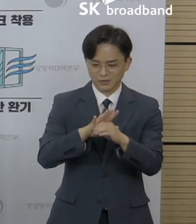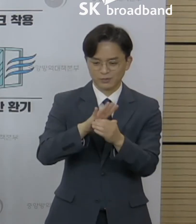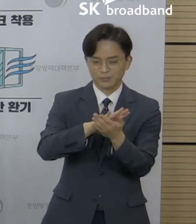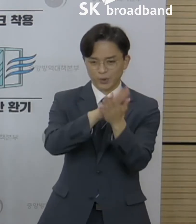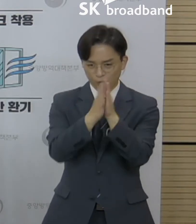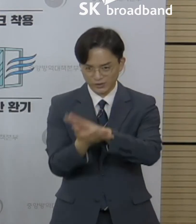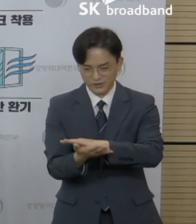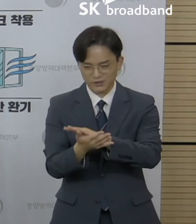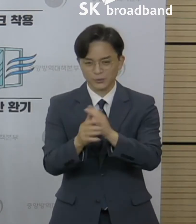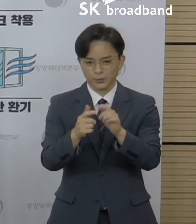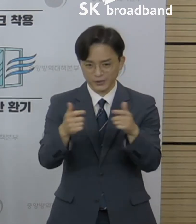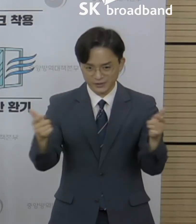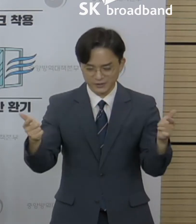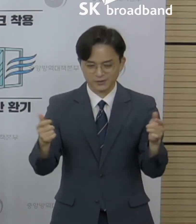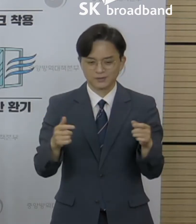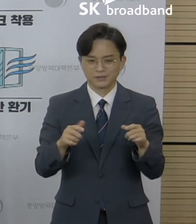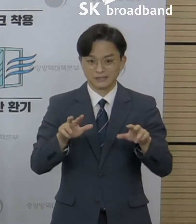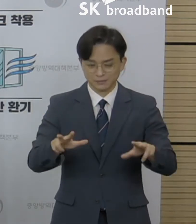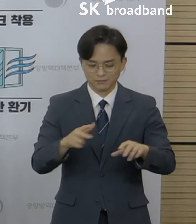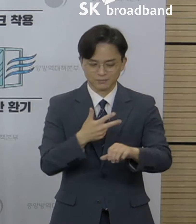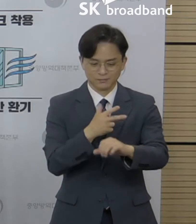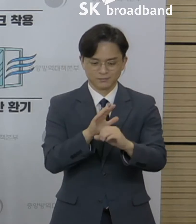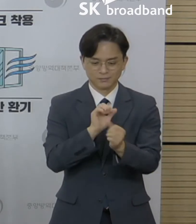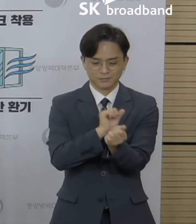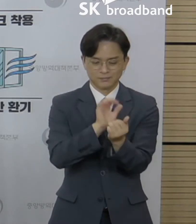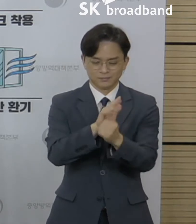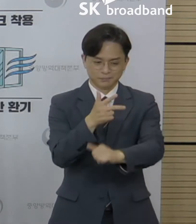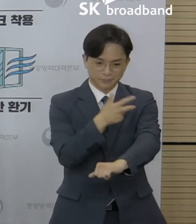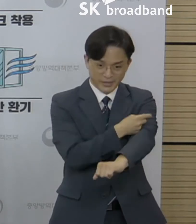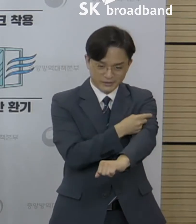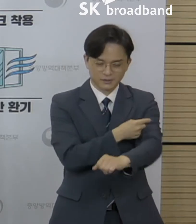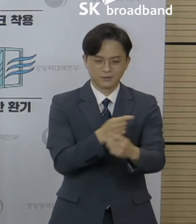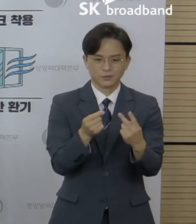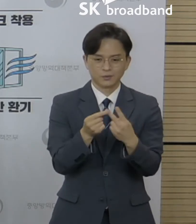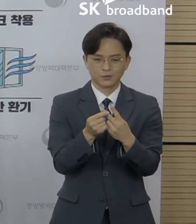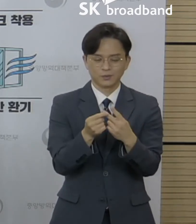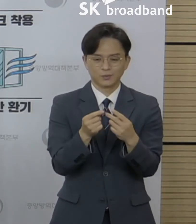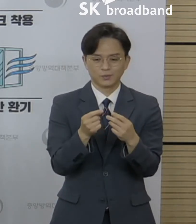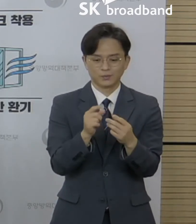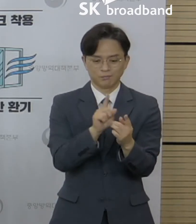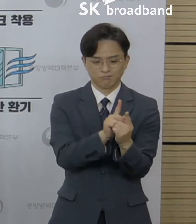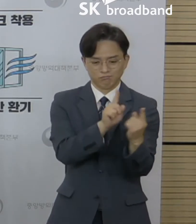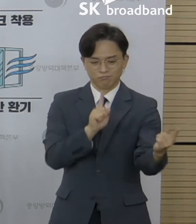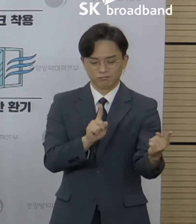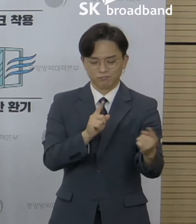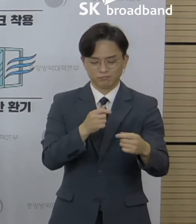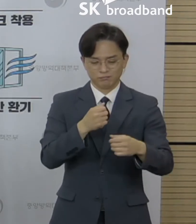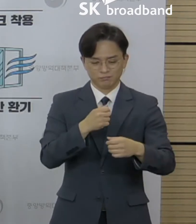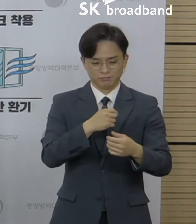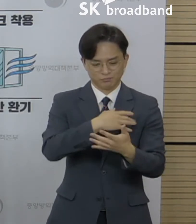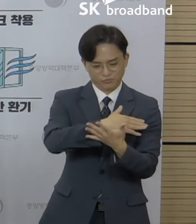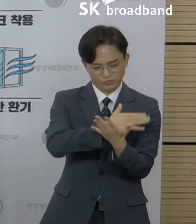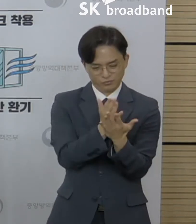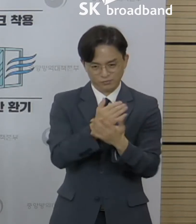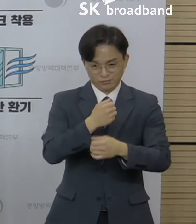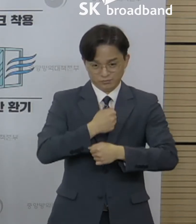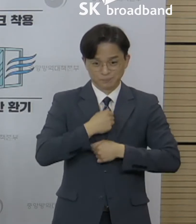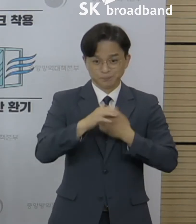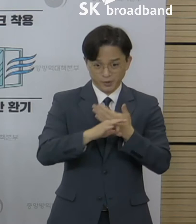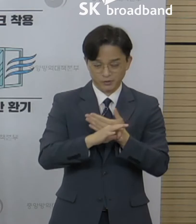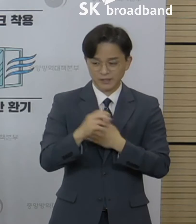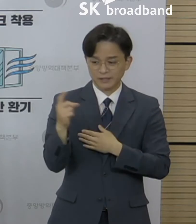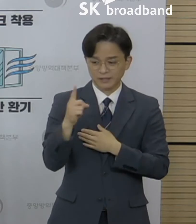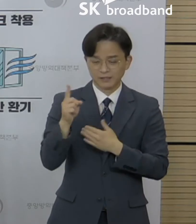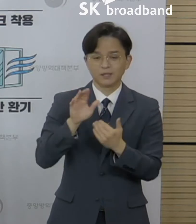백신으로도 그 방어가 가능하고 하기 때문에 현 단계에서 거리 두기 등 코로나19에 대한